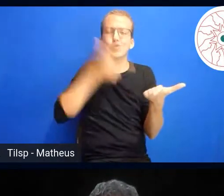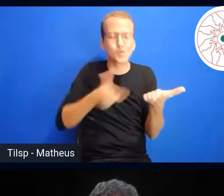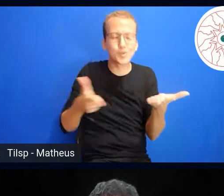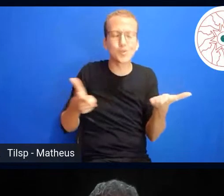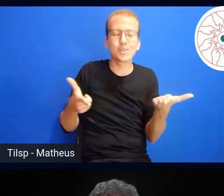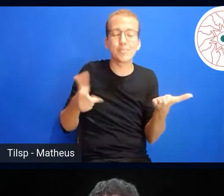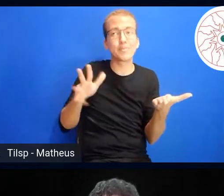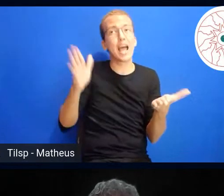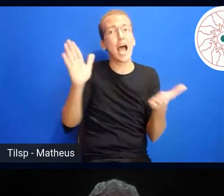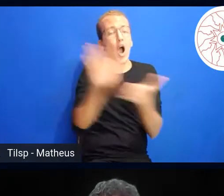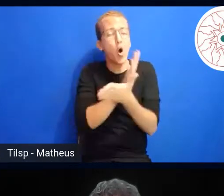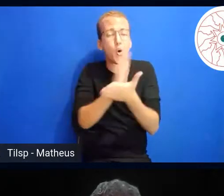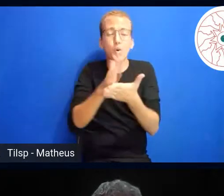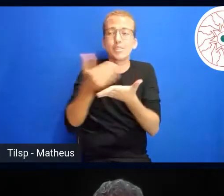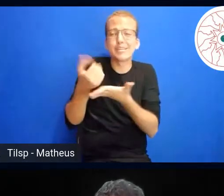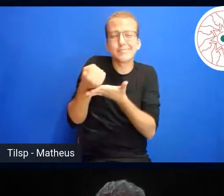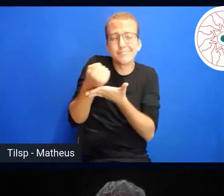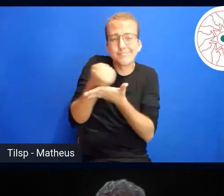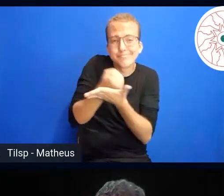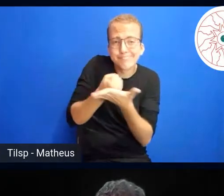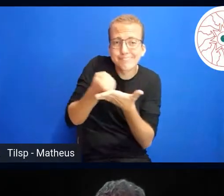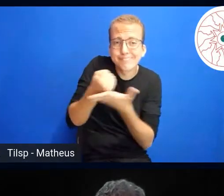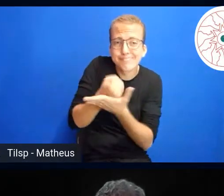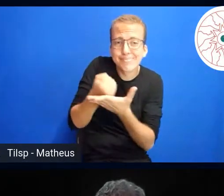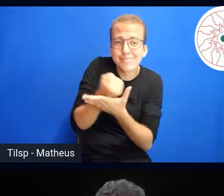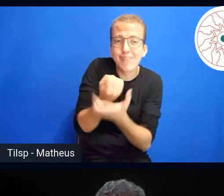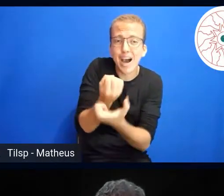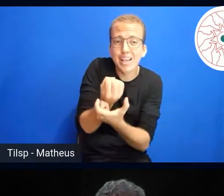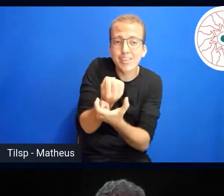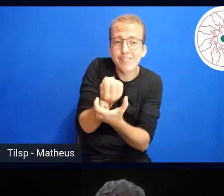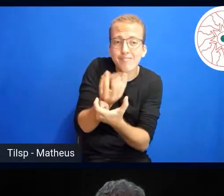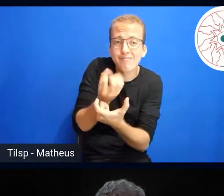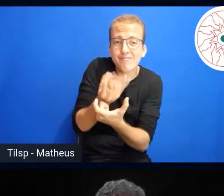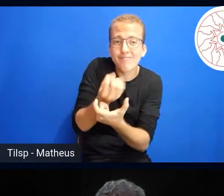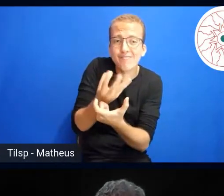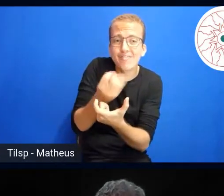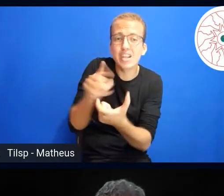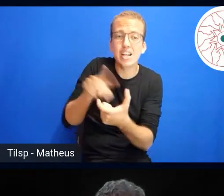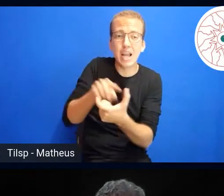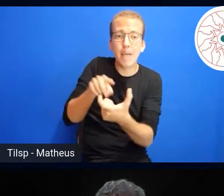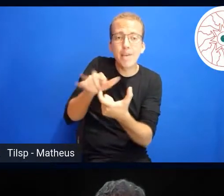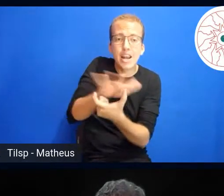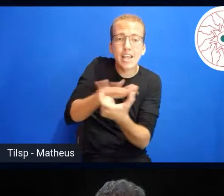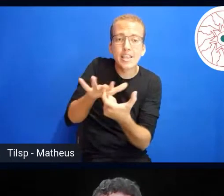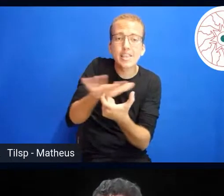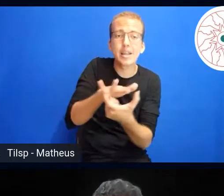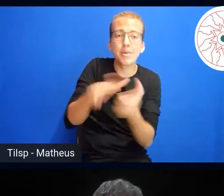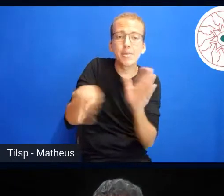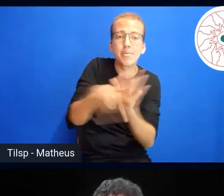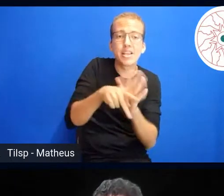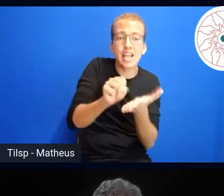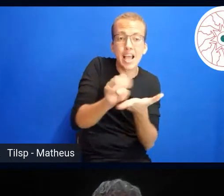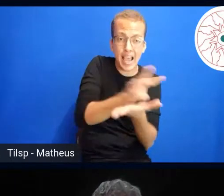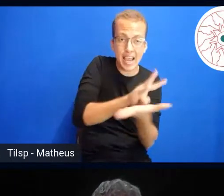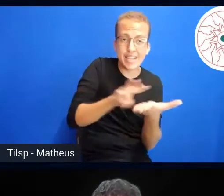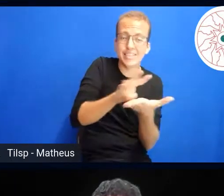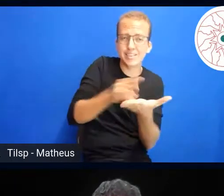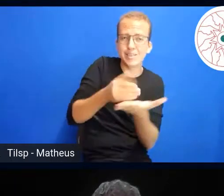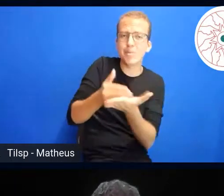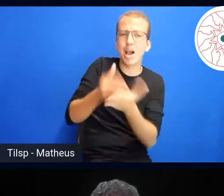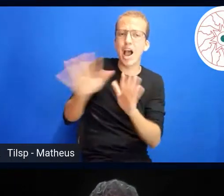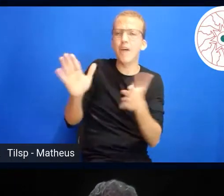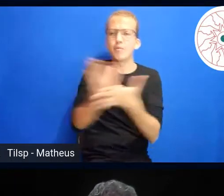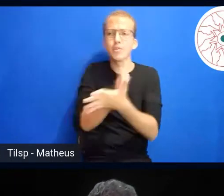inicialmente, né, nesse processo de alfabetização e letramento da escrita de sinais, mas eu fico assim extremamente